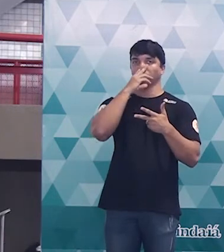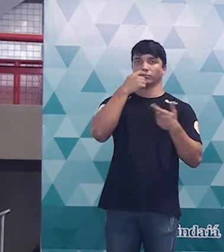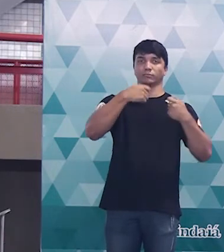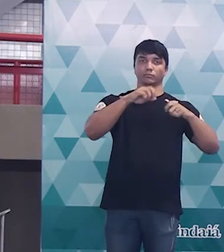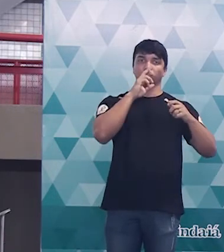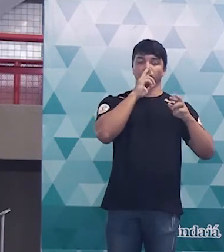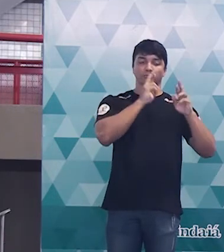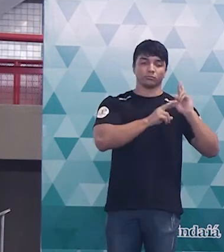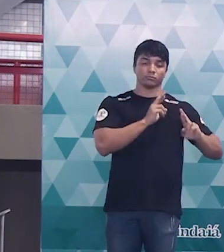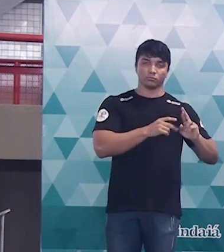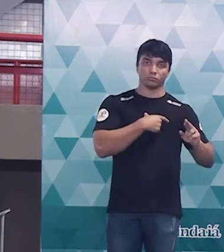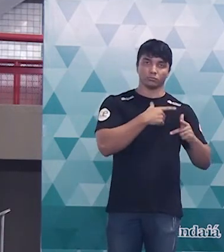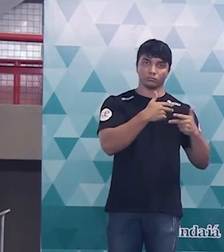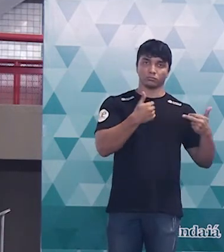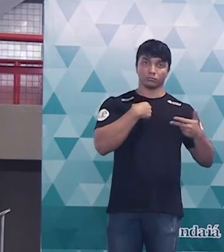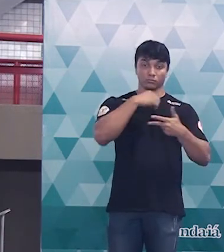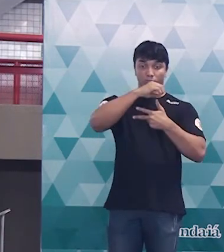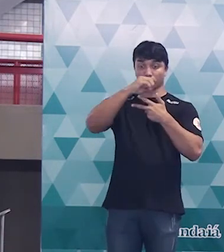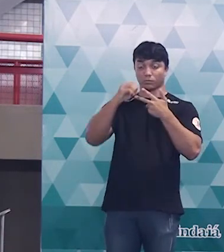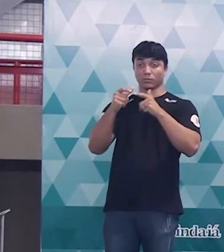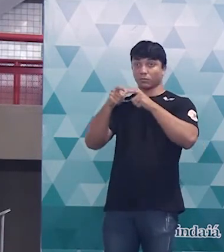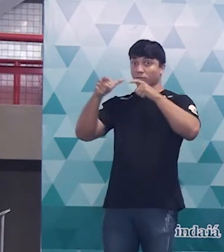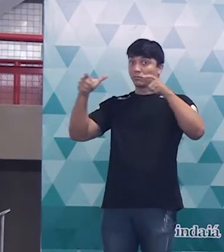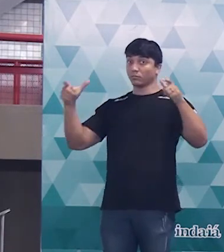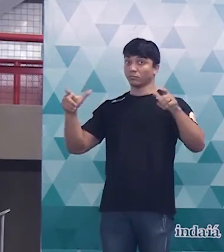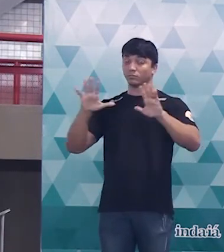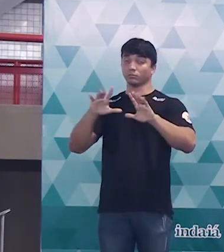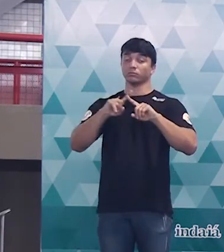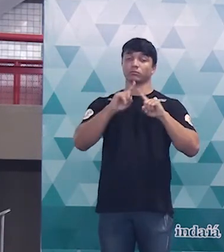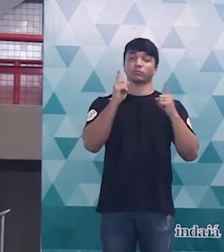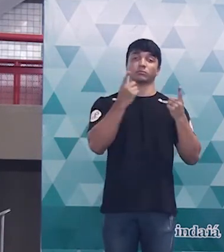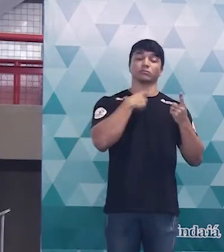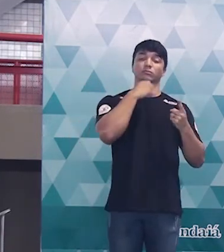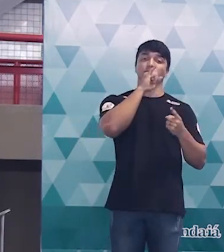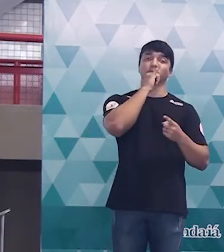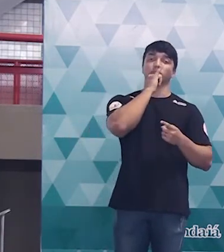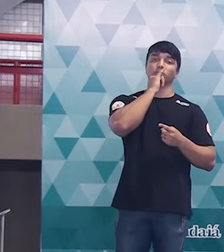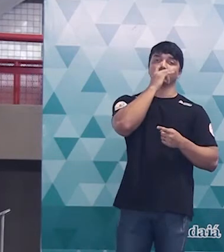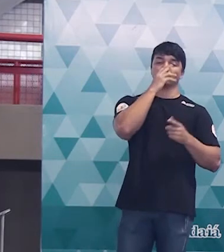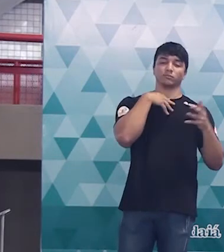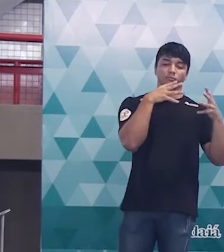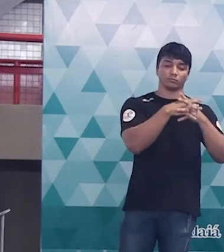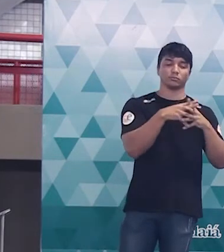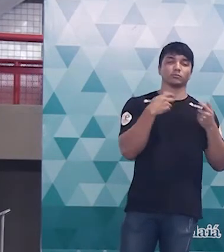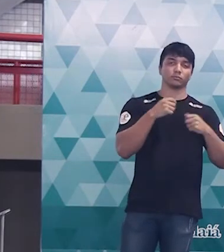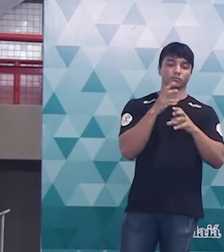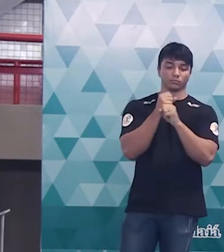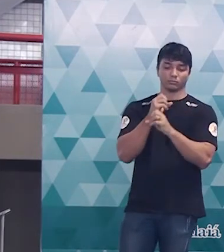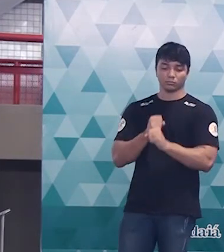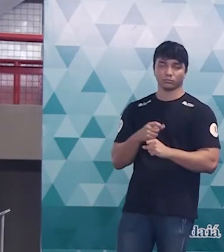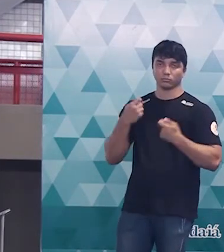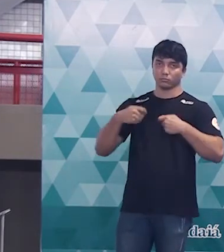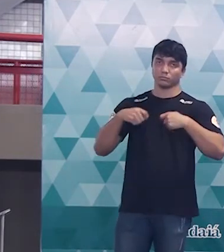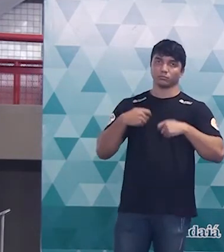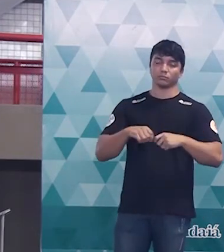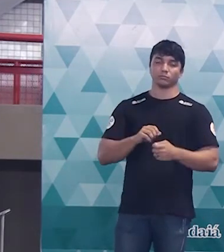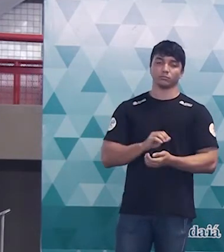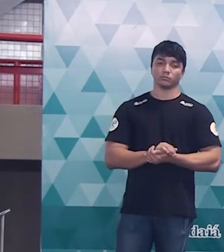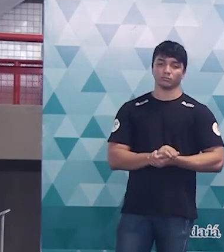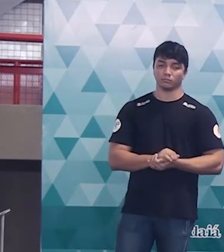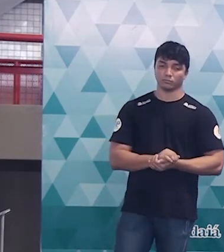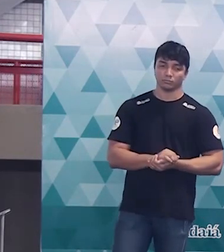formalizar as questões do Enem na maioria das vezes. Mas situações mais complexas tem que sim que formalizar com cálculo.